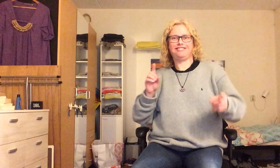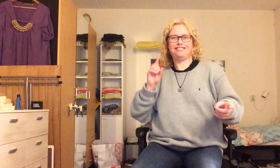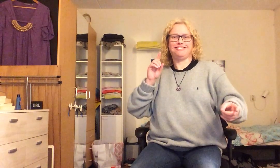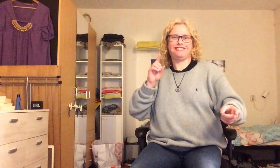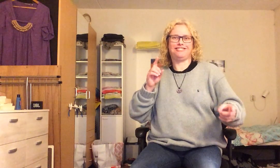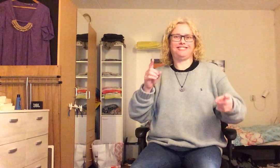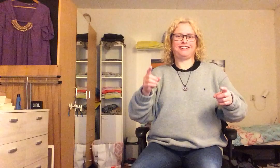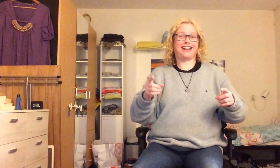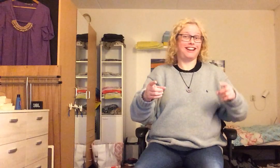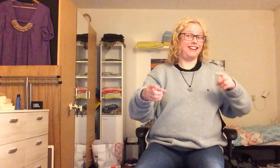oh yeah,